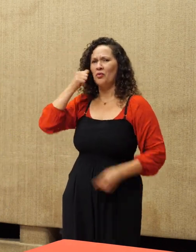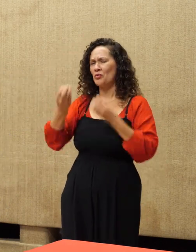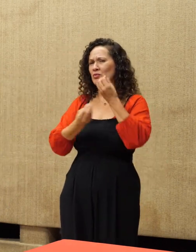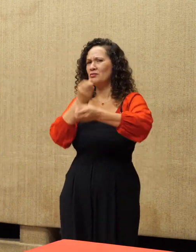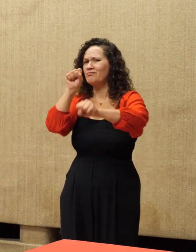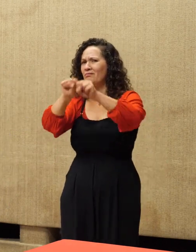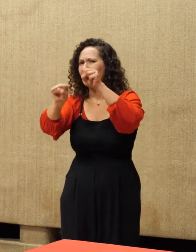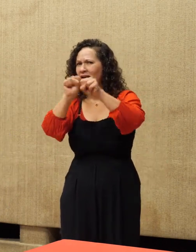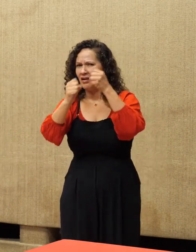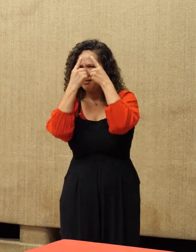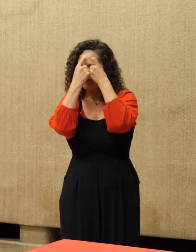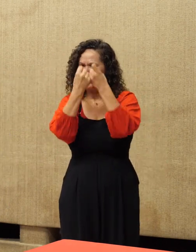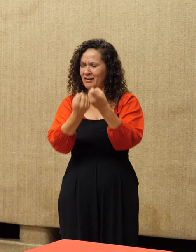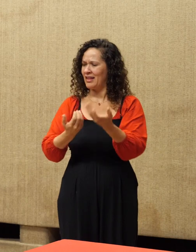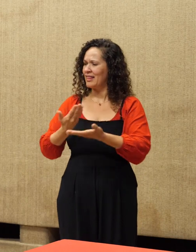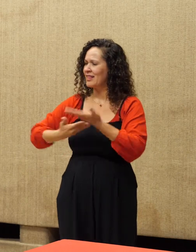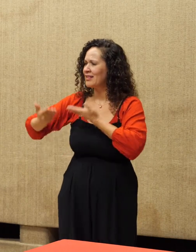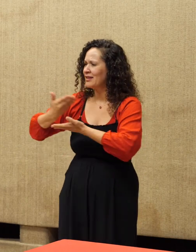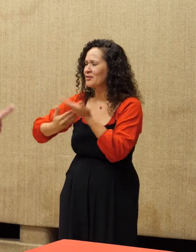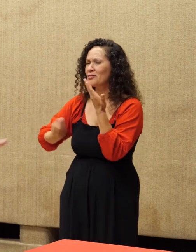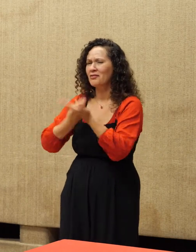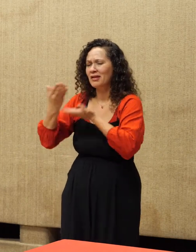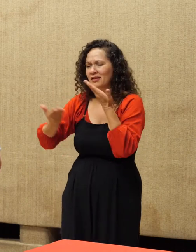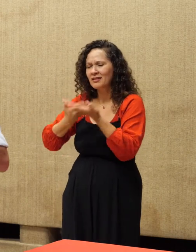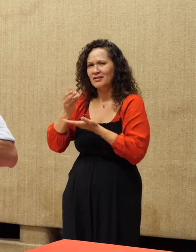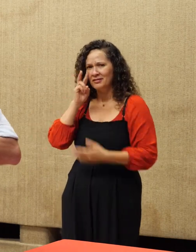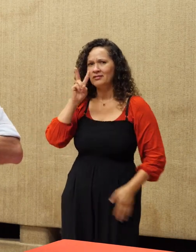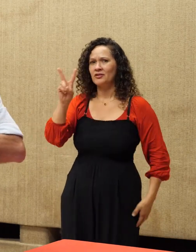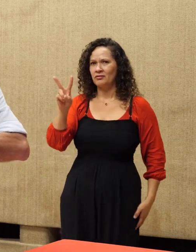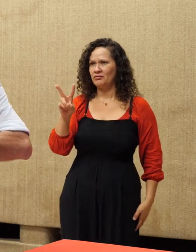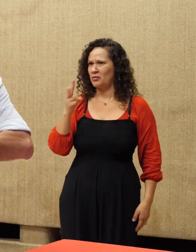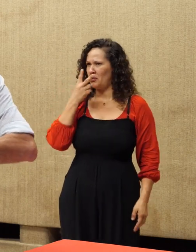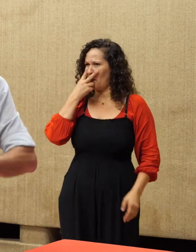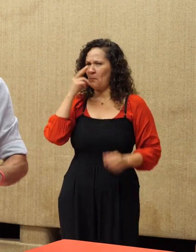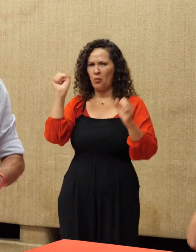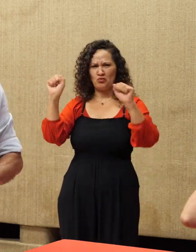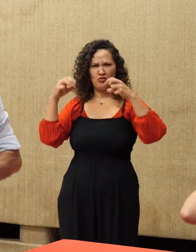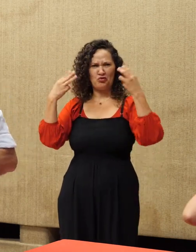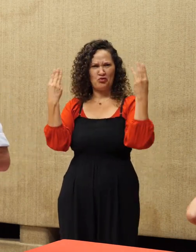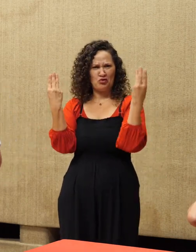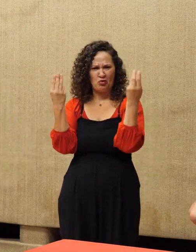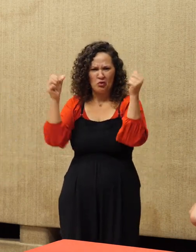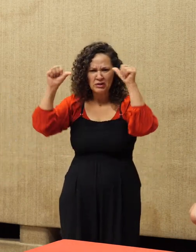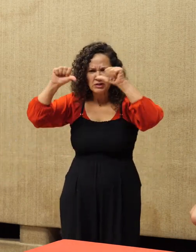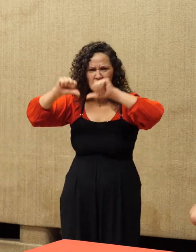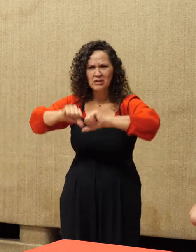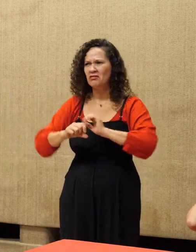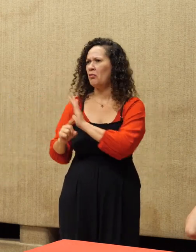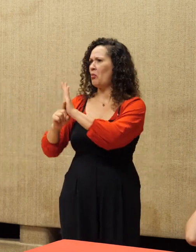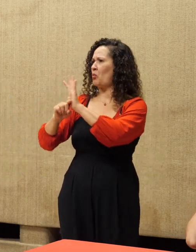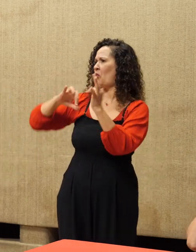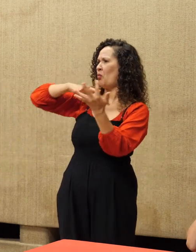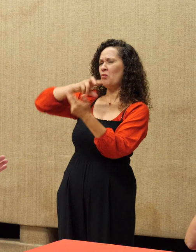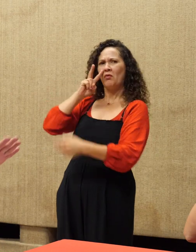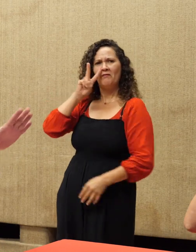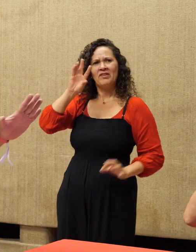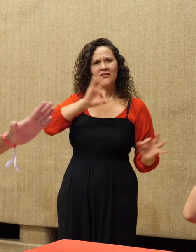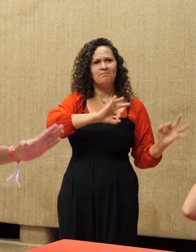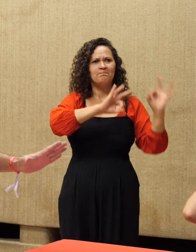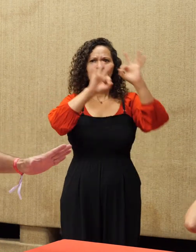forma, né, que tratou aquele trabalhador. A gente viu, e o espetáculo terrível, né, apresentado ao mundo